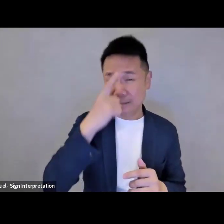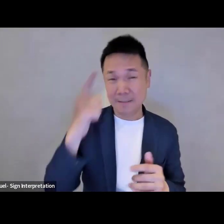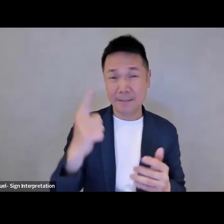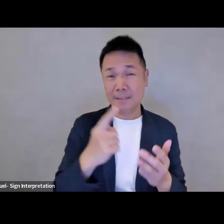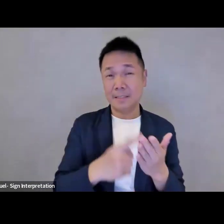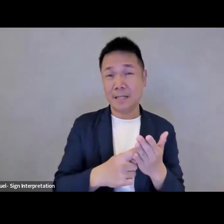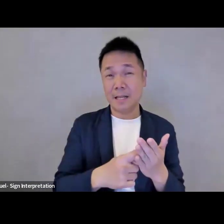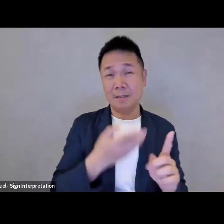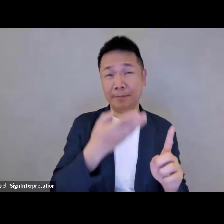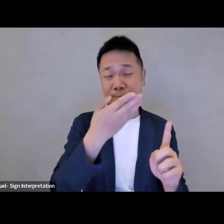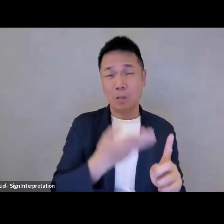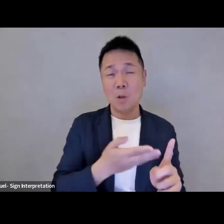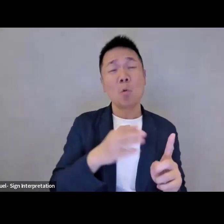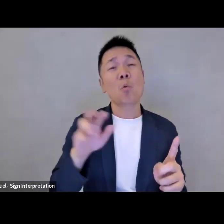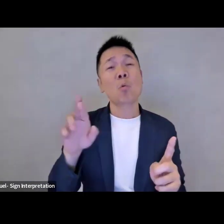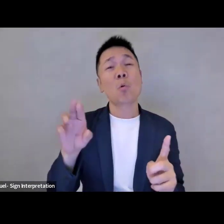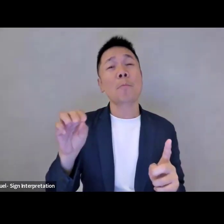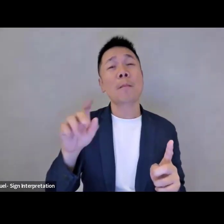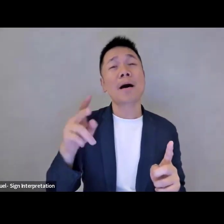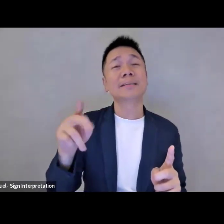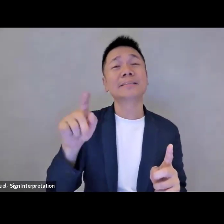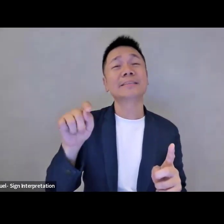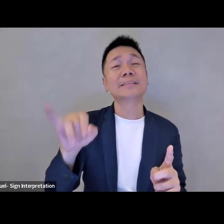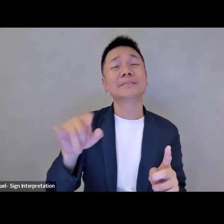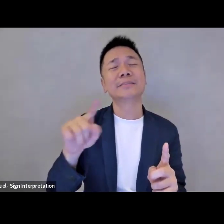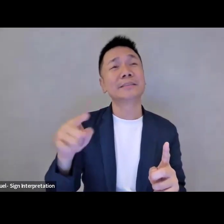我们呢也在不同的这些